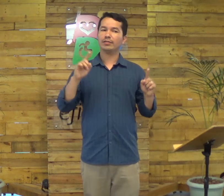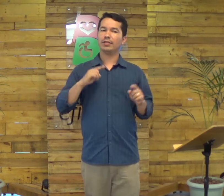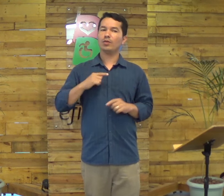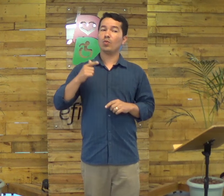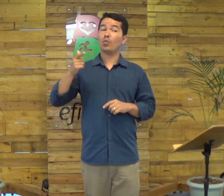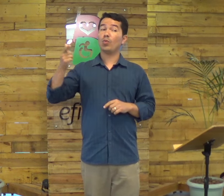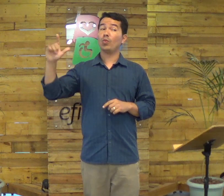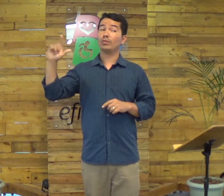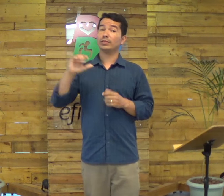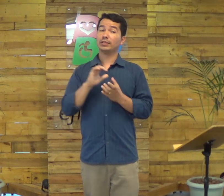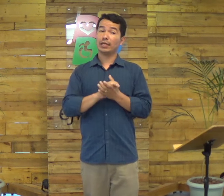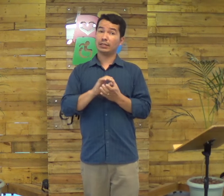Mas,